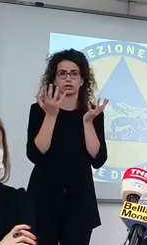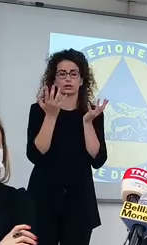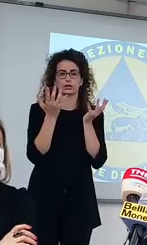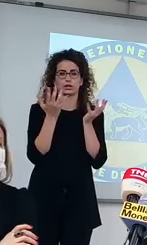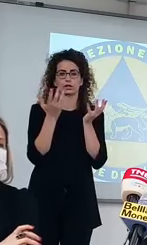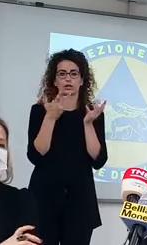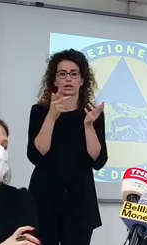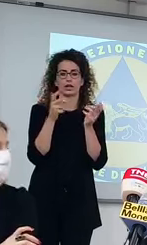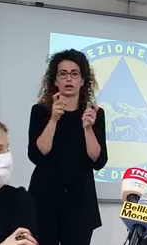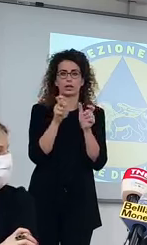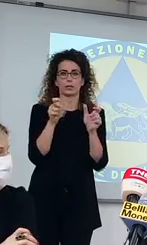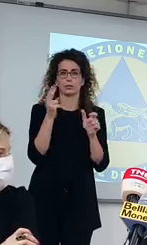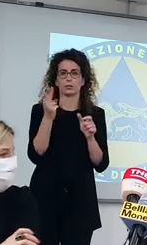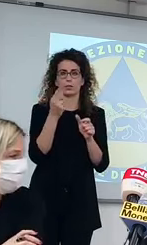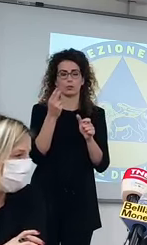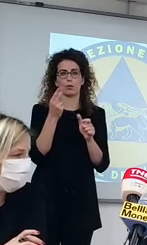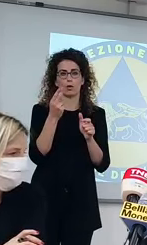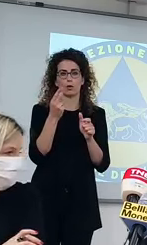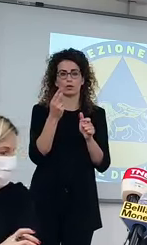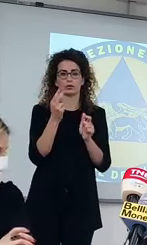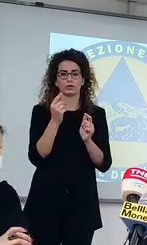mortalità variabili,